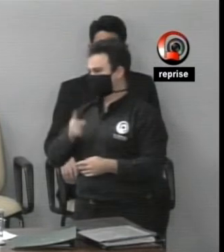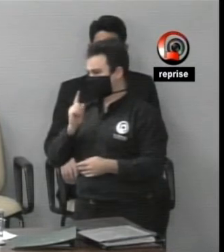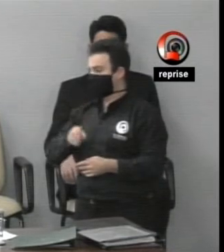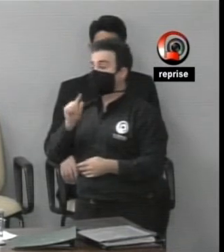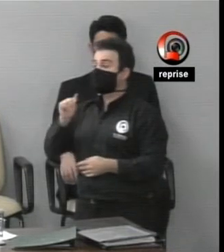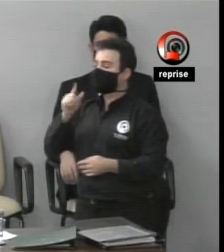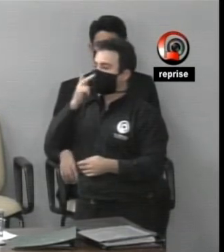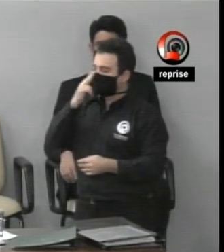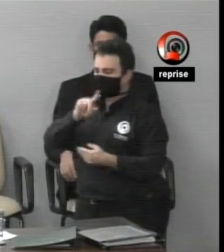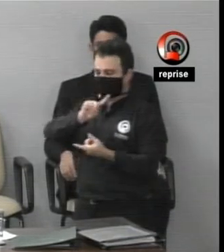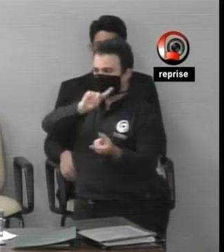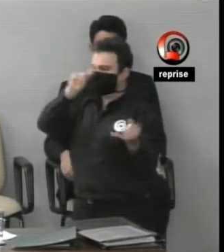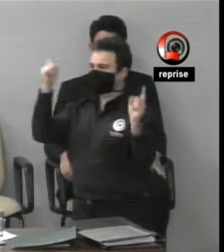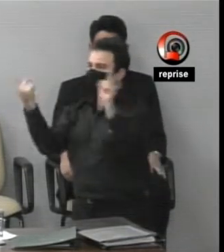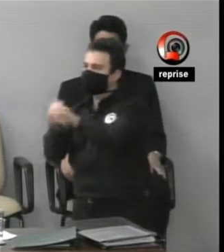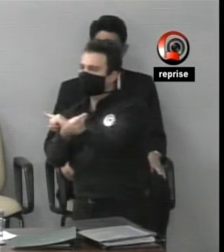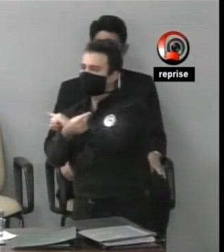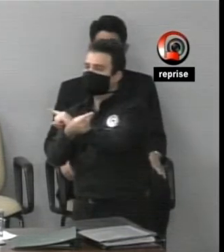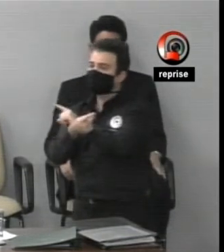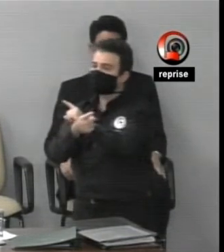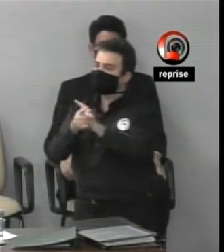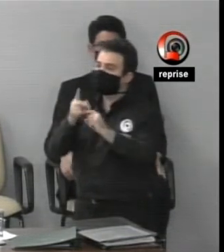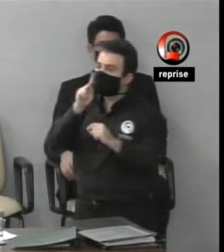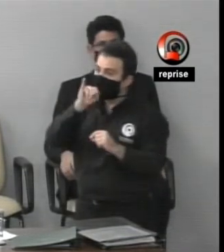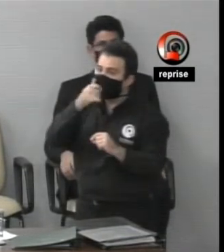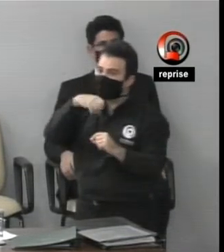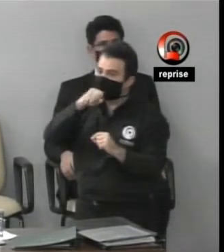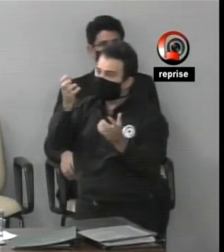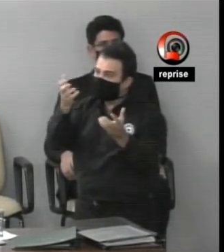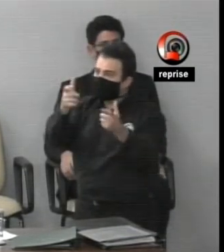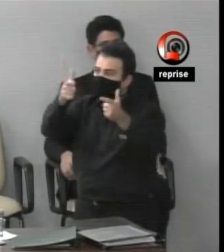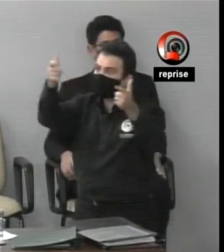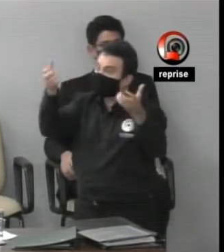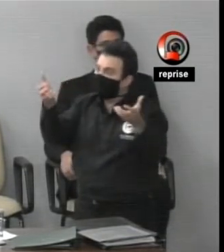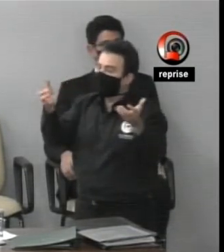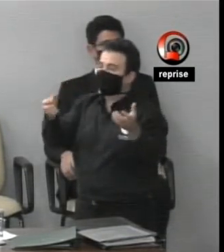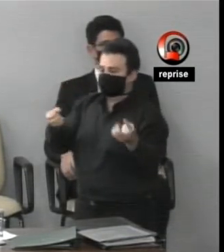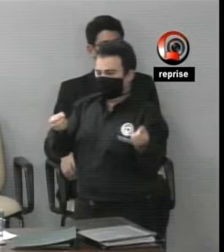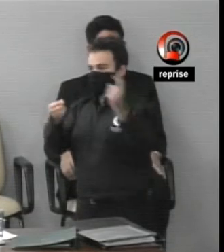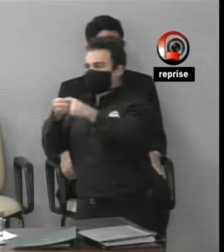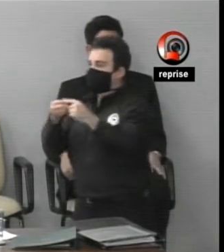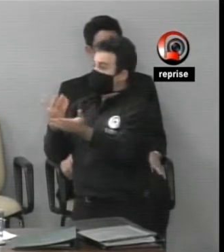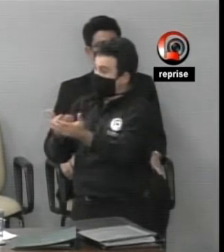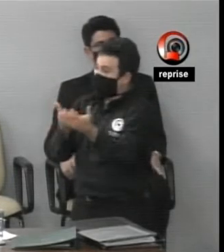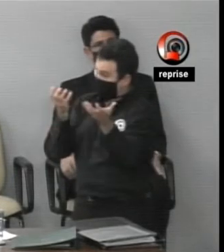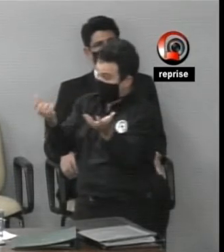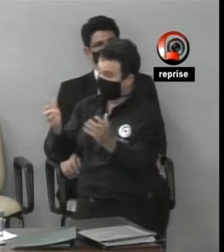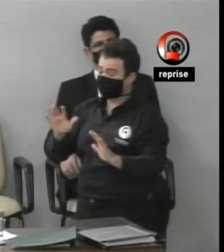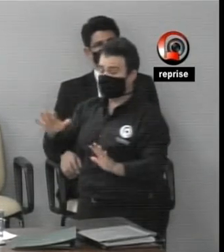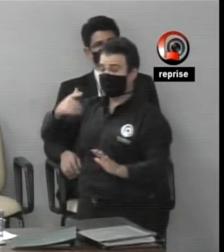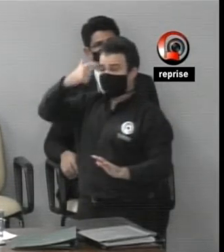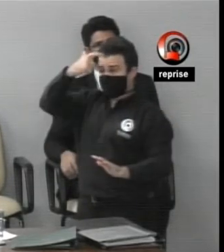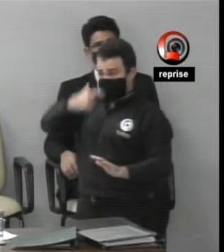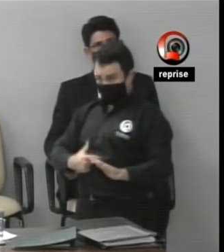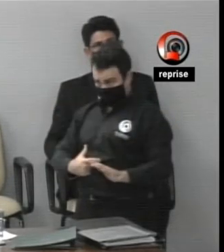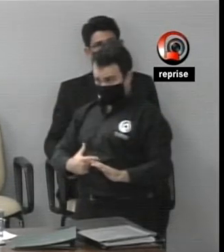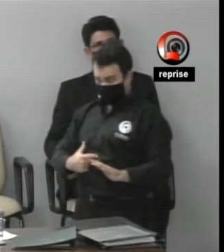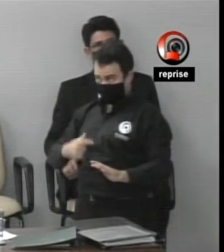A maioria dos pais desejam, sim, a retomada. E a gente, como gestor público, nós temos